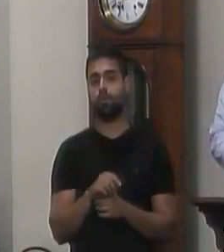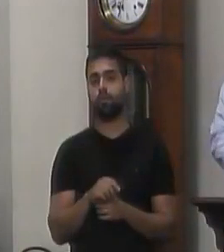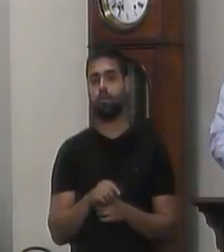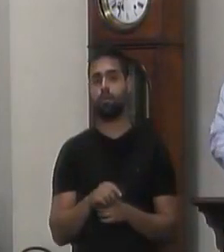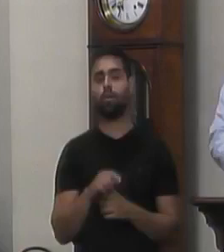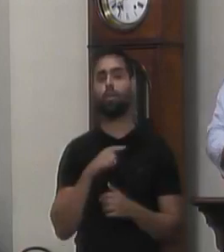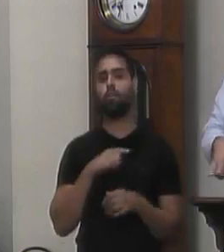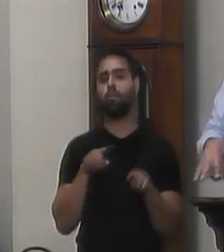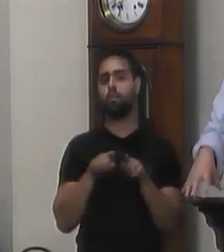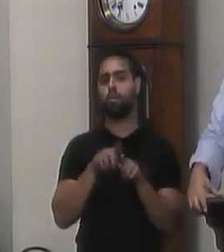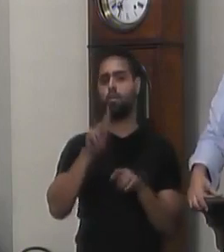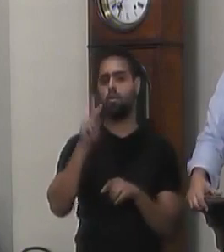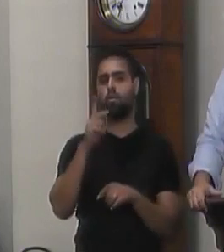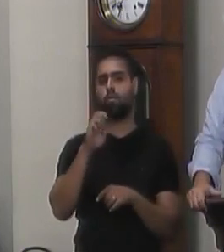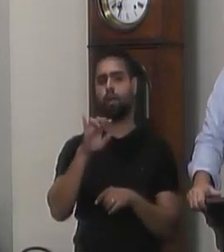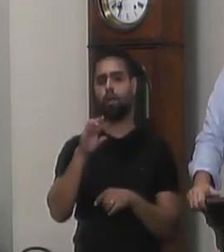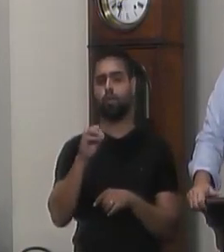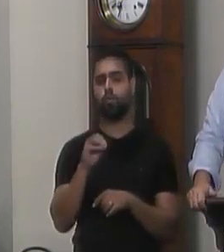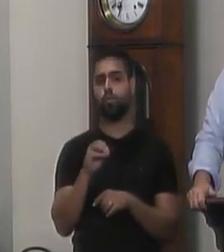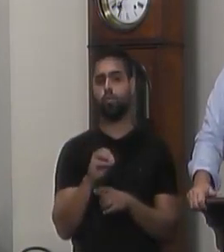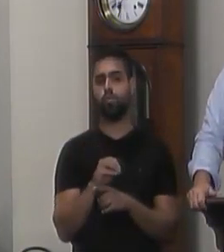Hélio Suzano, e nós temos